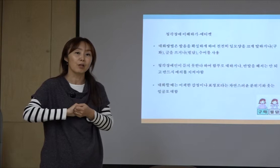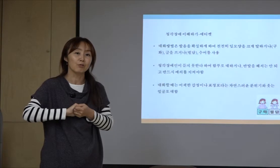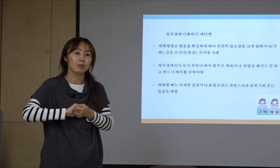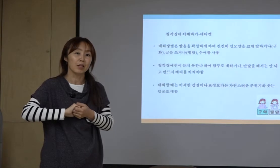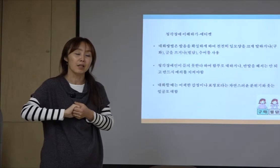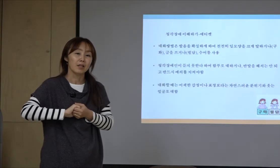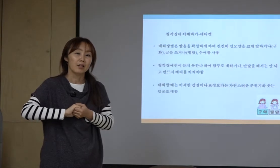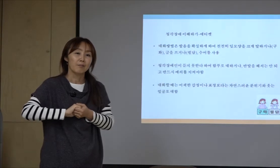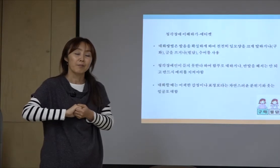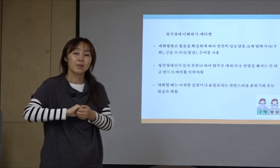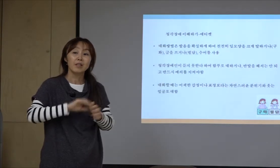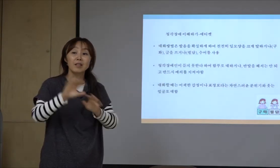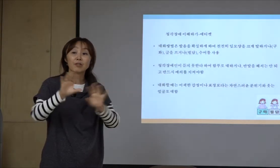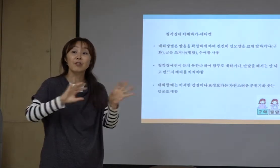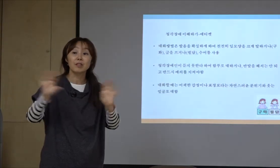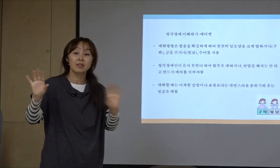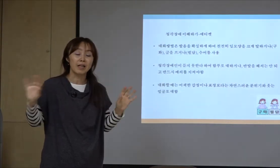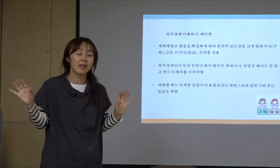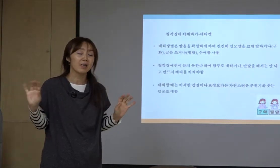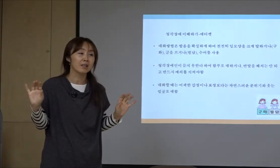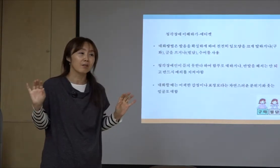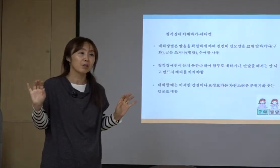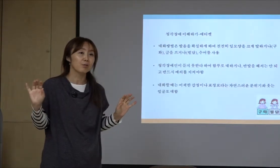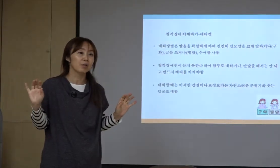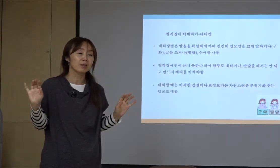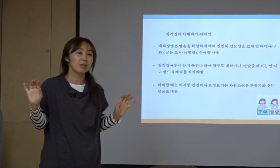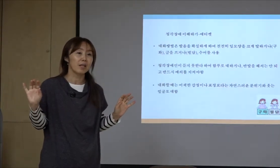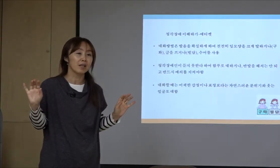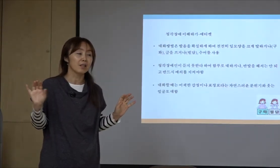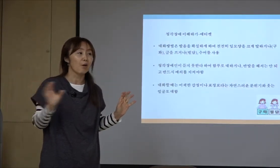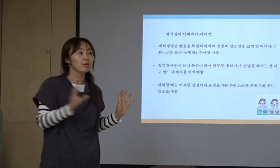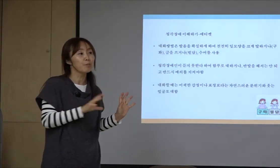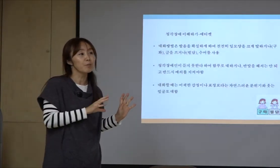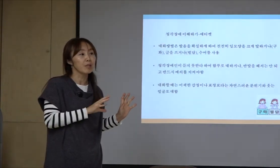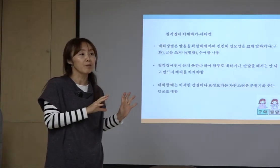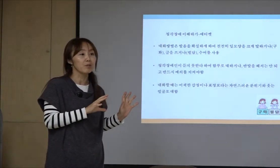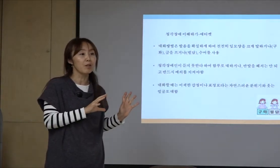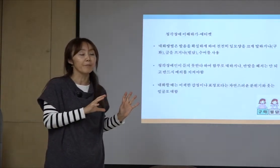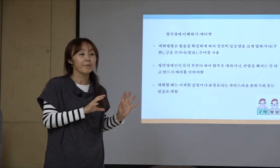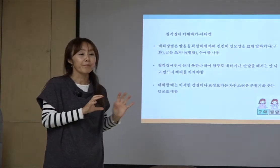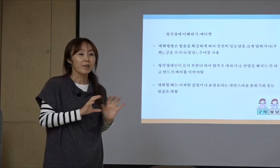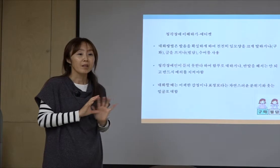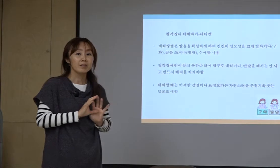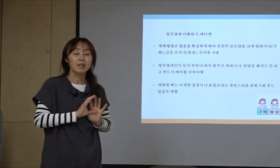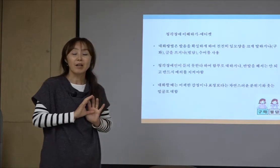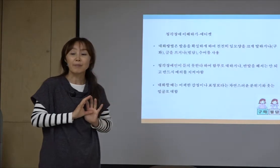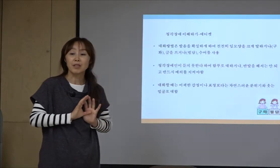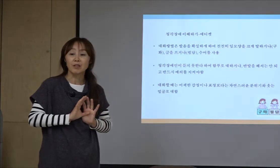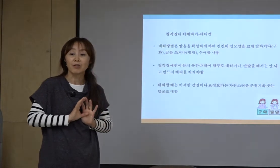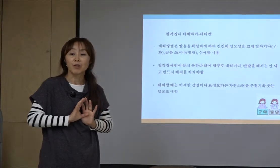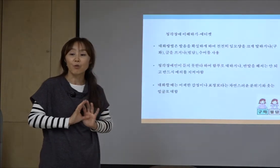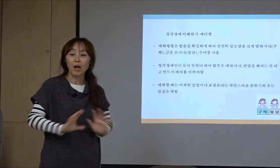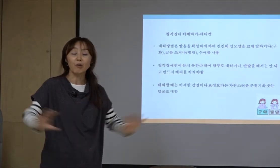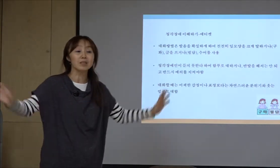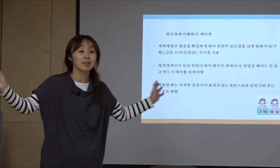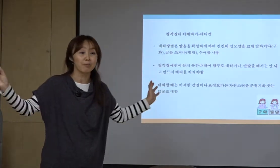하고 이렇게 되게 영역이 다양하게 활동을 하는데 이게 언어법이 되면서 그게 갑자기 영역이 확 확장돼